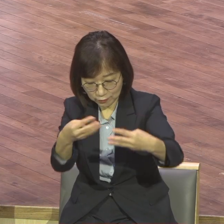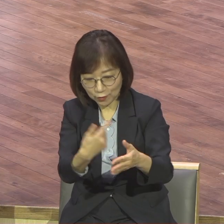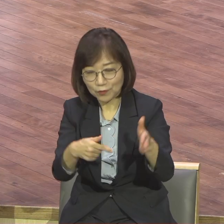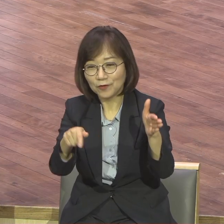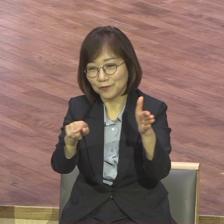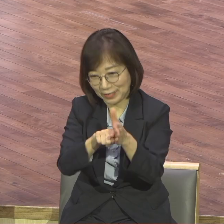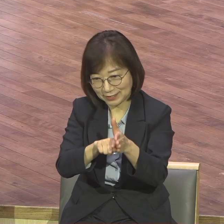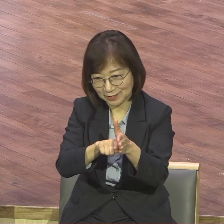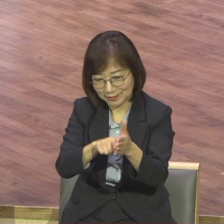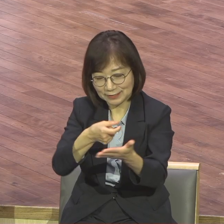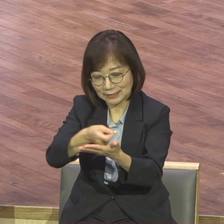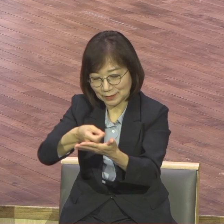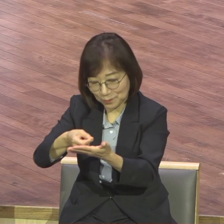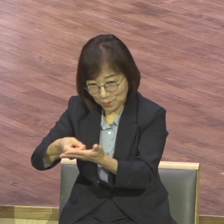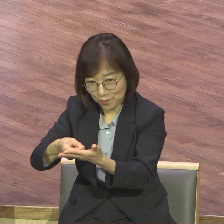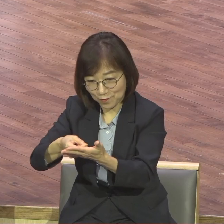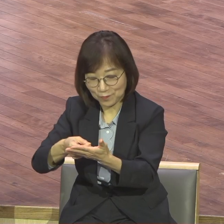있습니다.